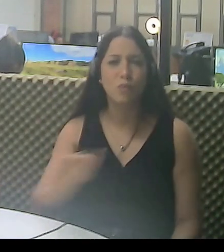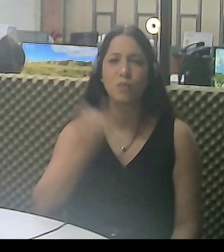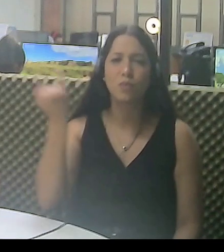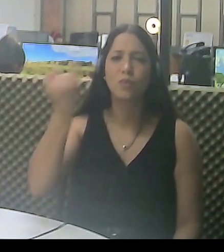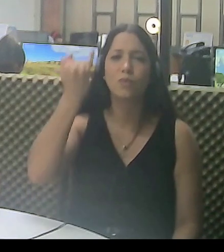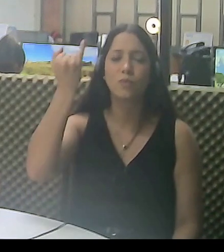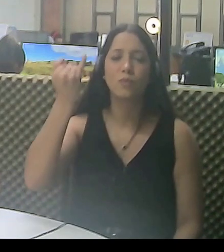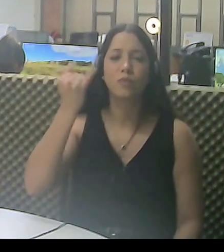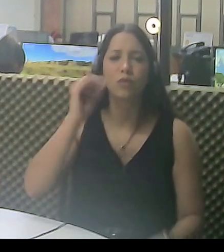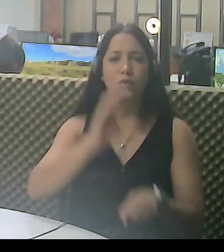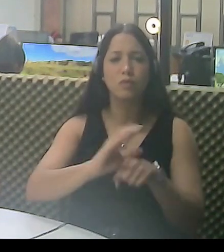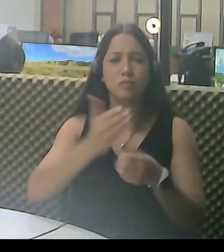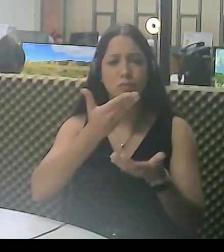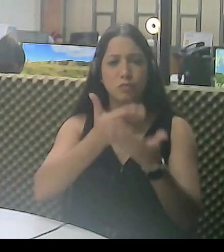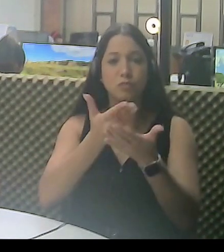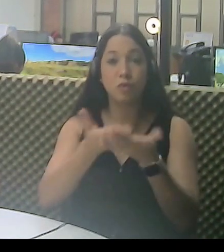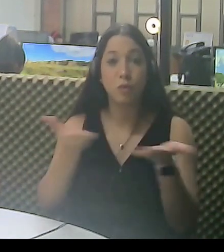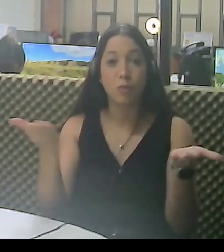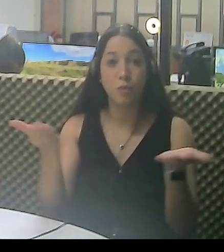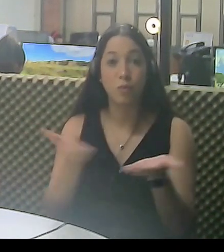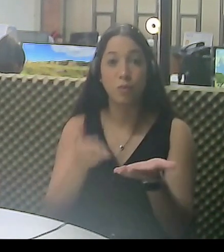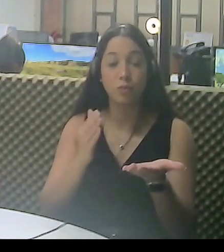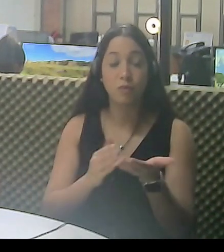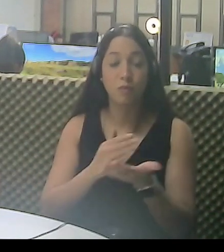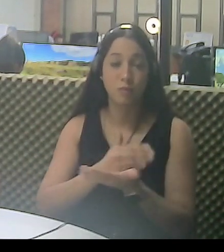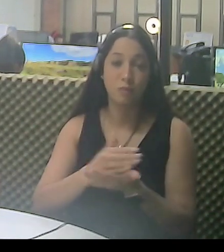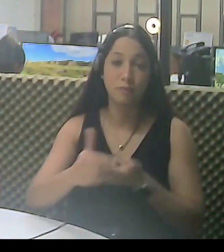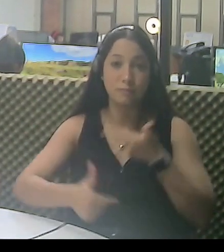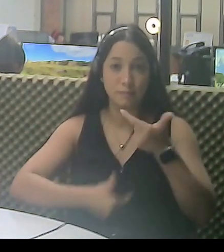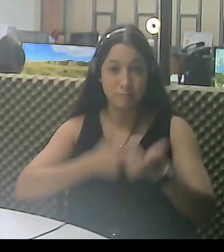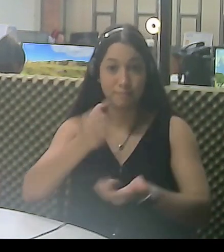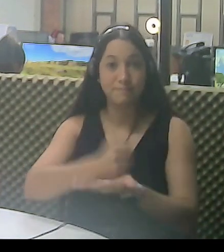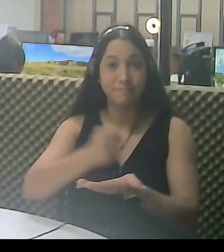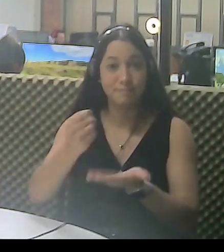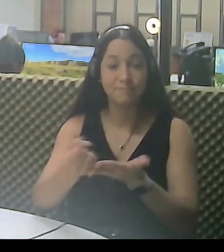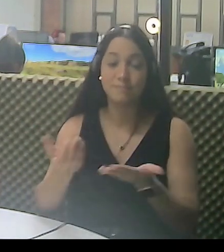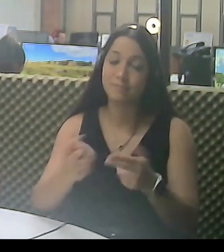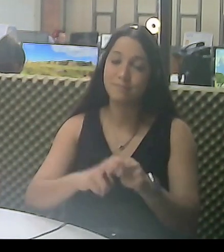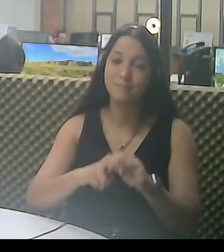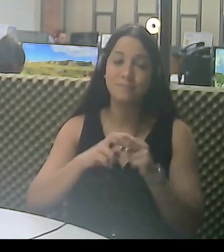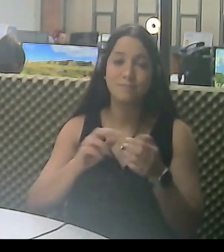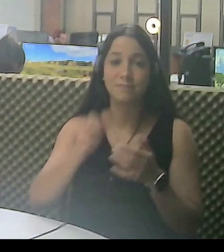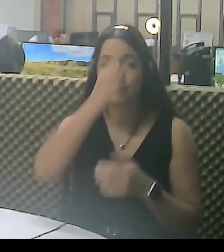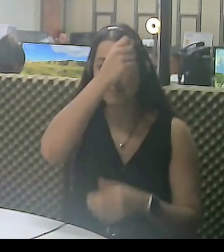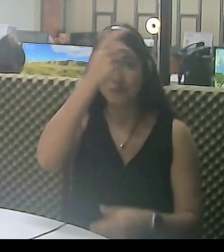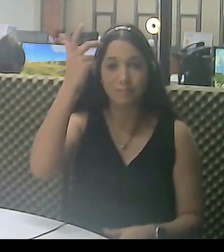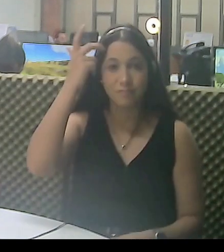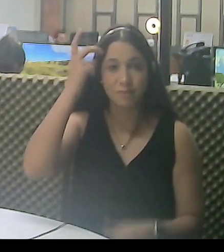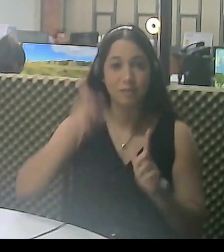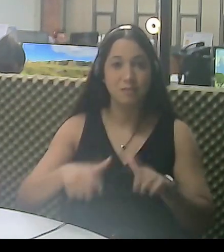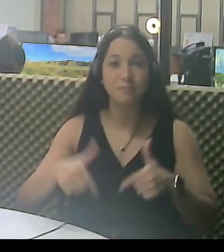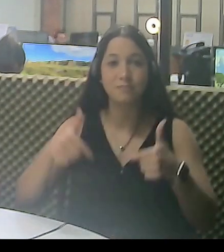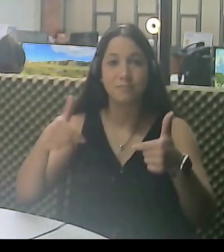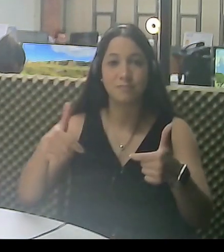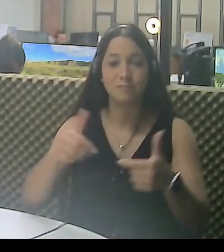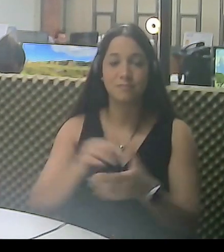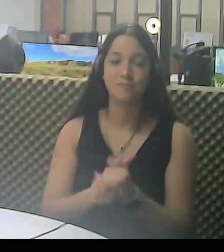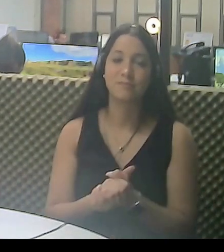a qualificação profissional hoje para o ingresso no mercado de trabalho. Então, por isso, a Prefeitura ela vem com mais essa ação.